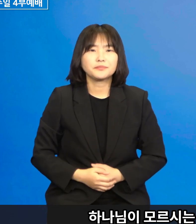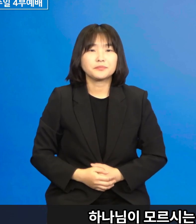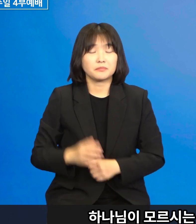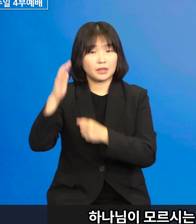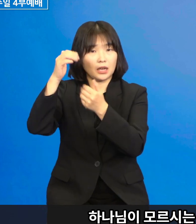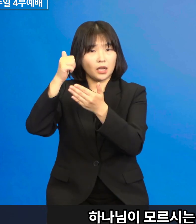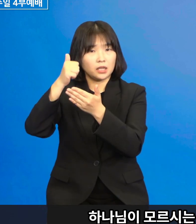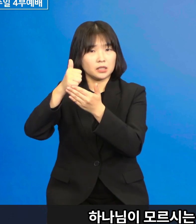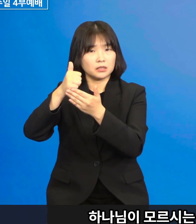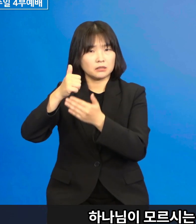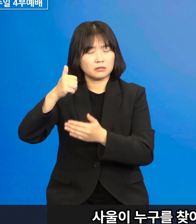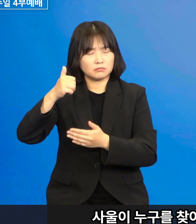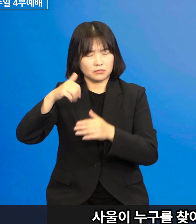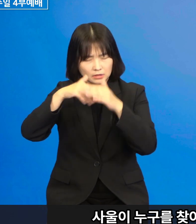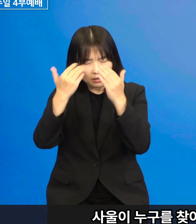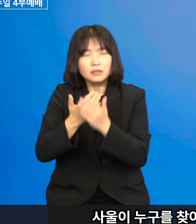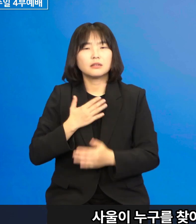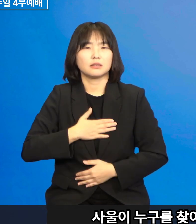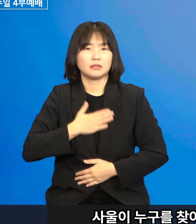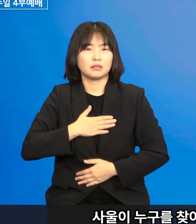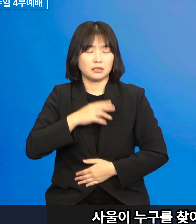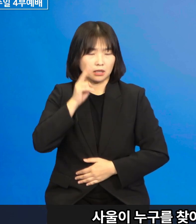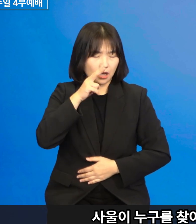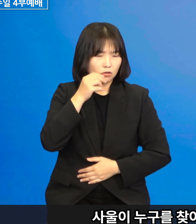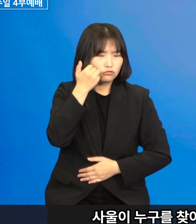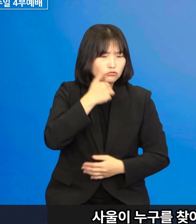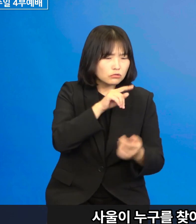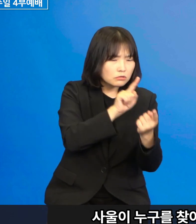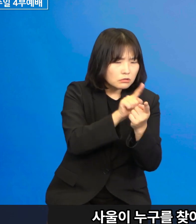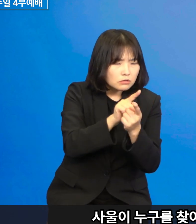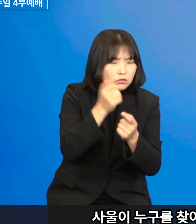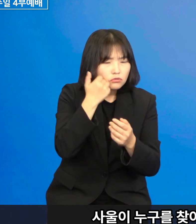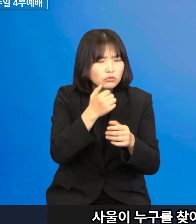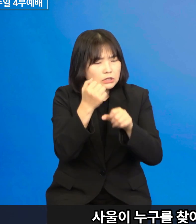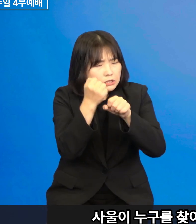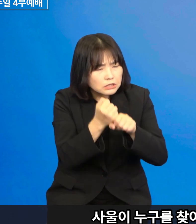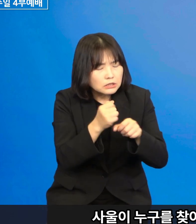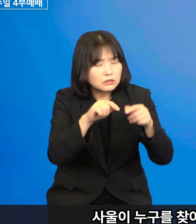하나님이 모르시는 것 같아 다 알고 있어요. 사울이 누구를 찾아갔고 누구를 의지했는지.